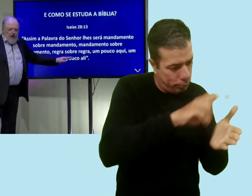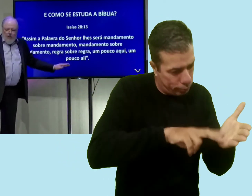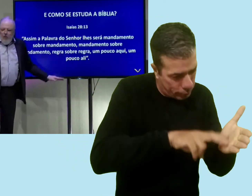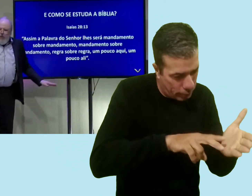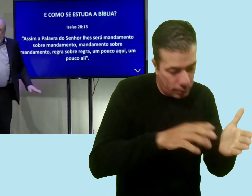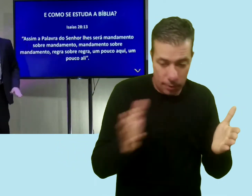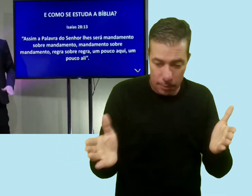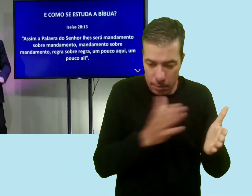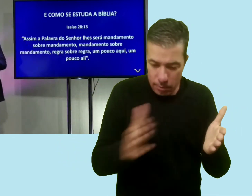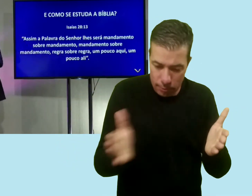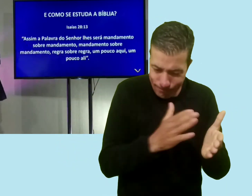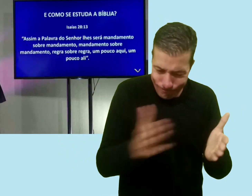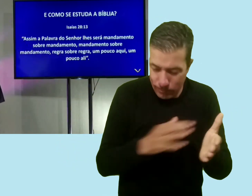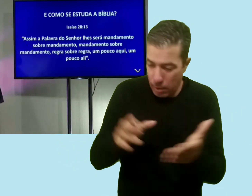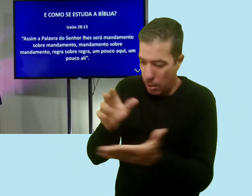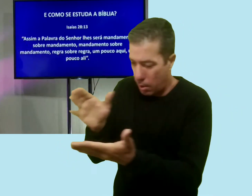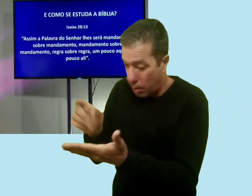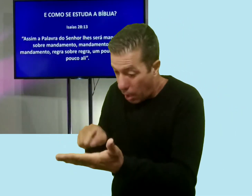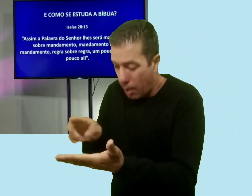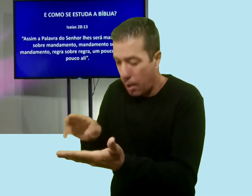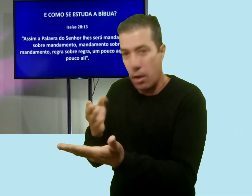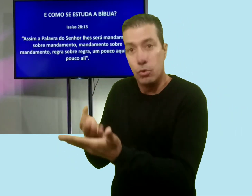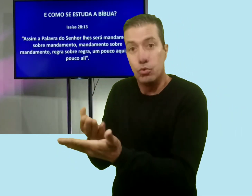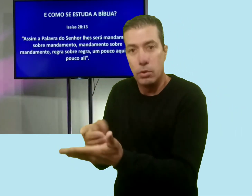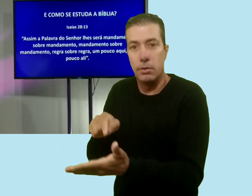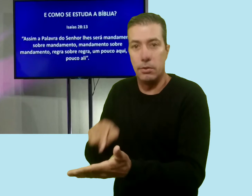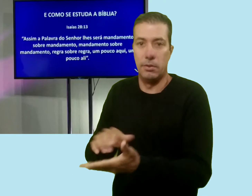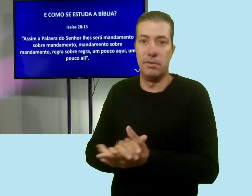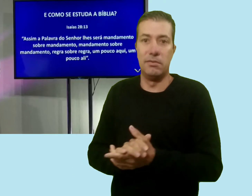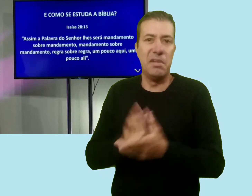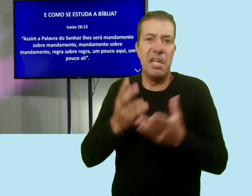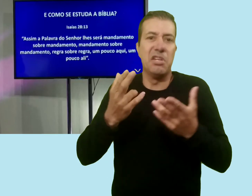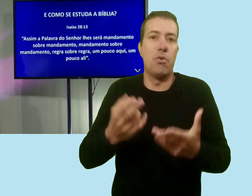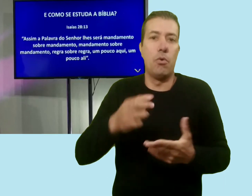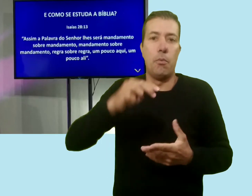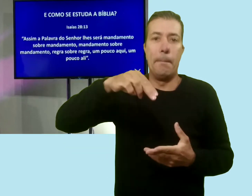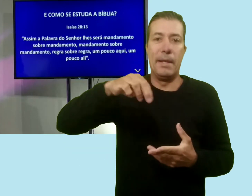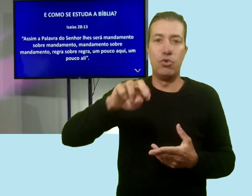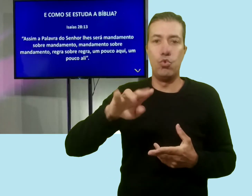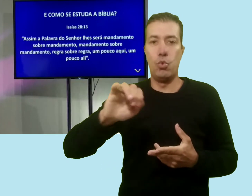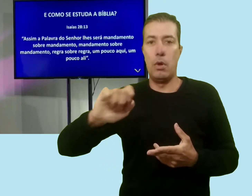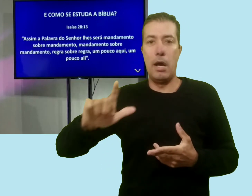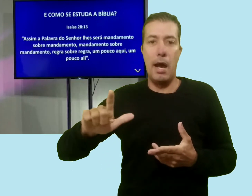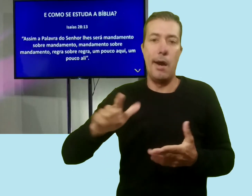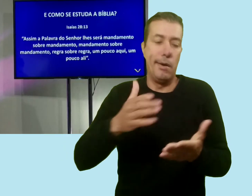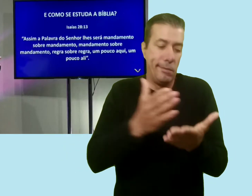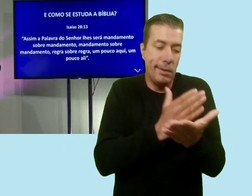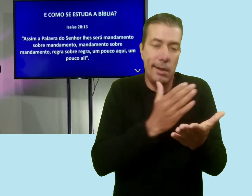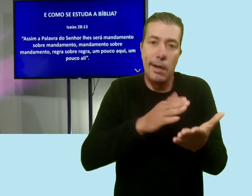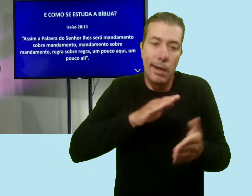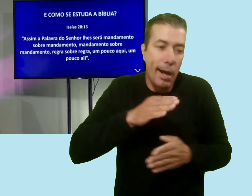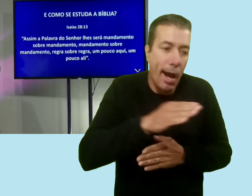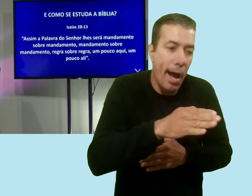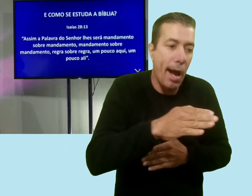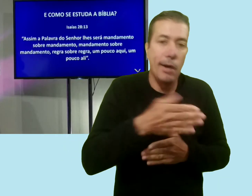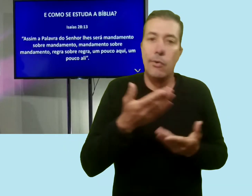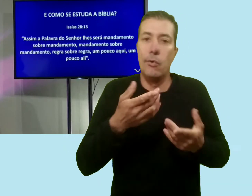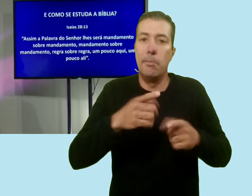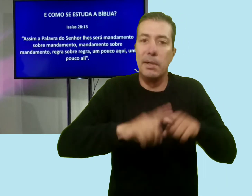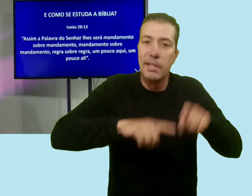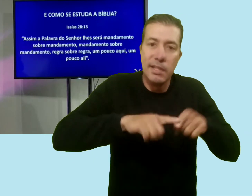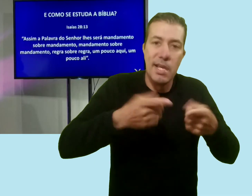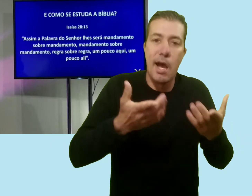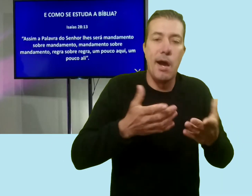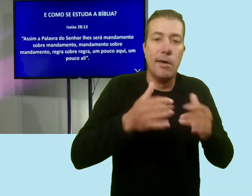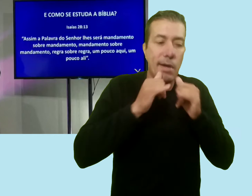pouco aqui, um pouco ali. Por que um pouco aqui, um pouco ali? Porque a Bíblia não é como um manual de de carro ou manual de um